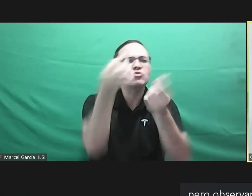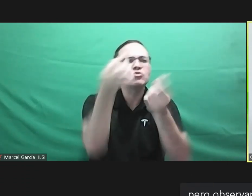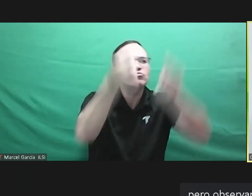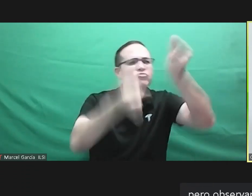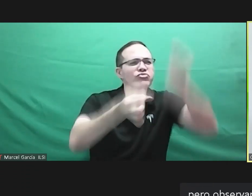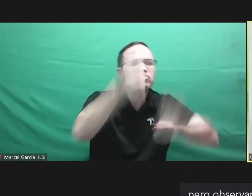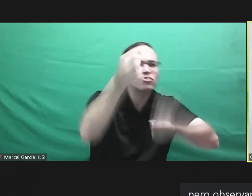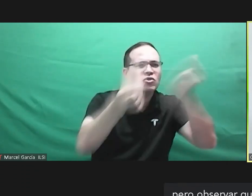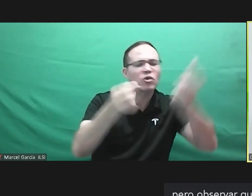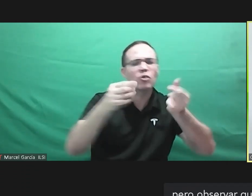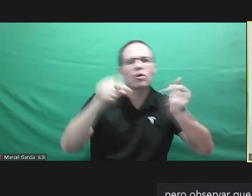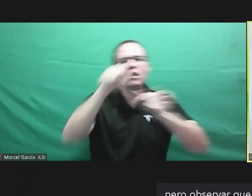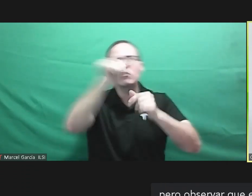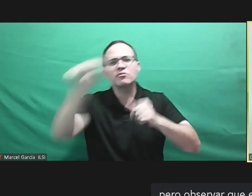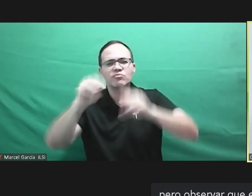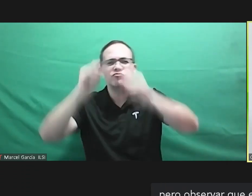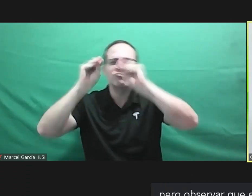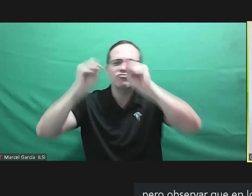de los